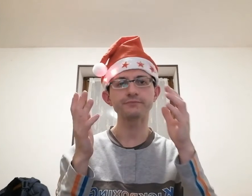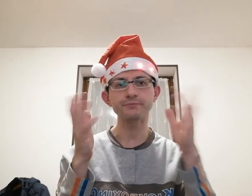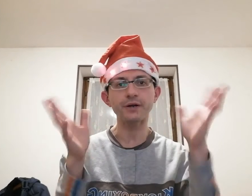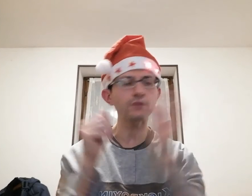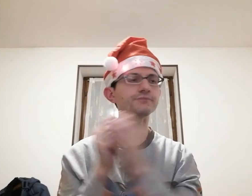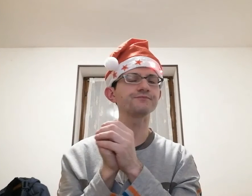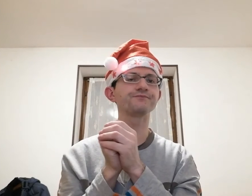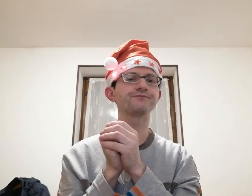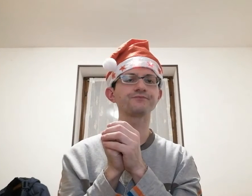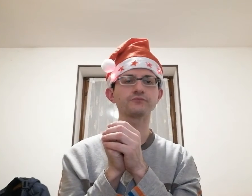Però